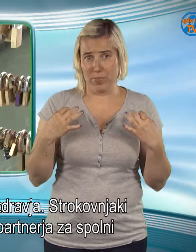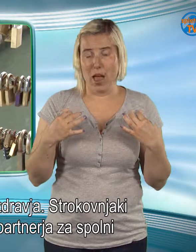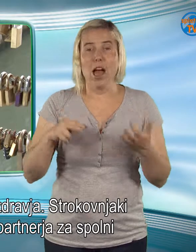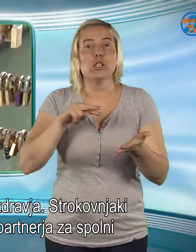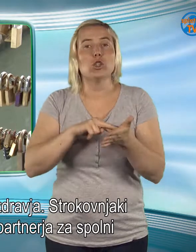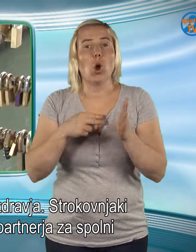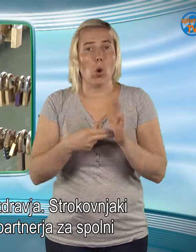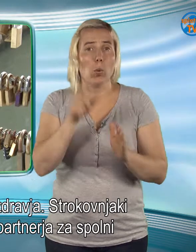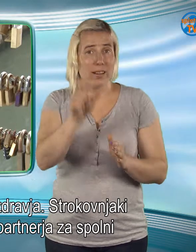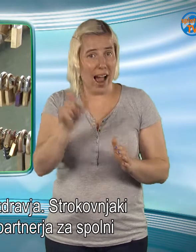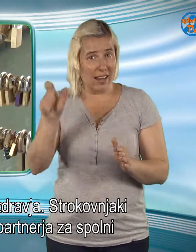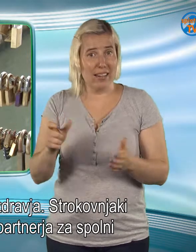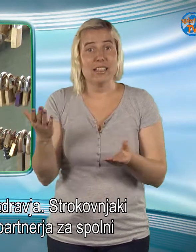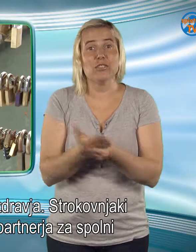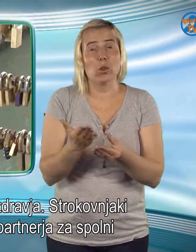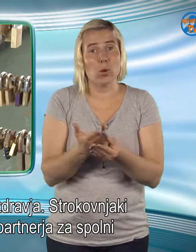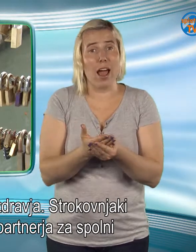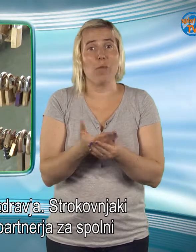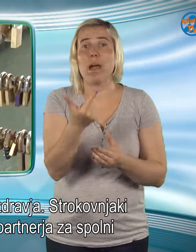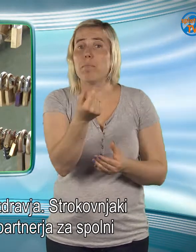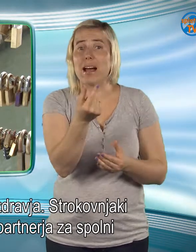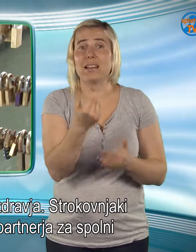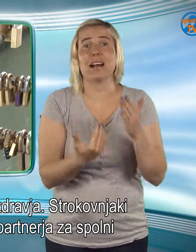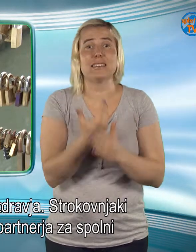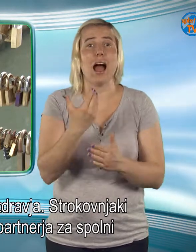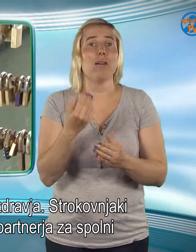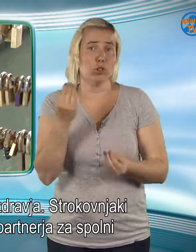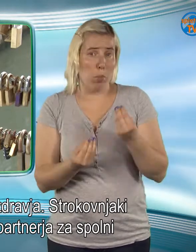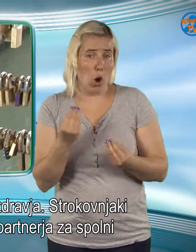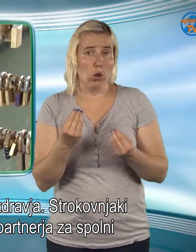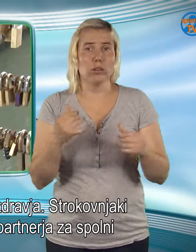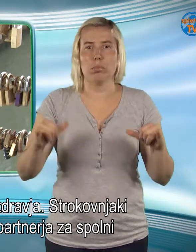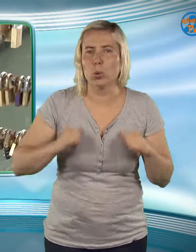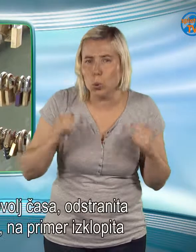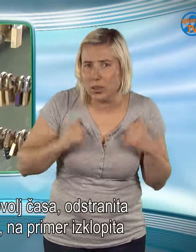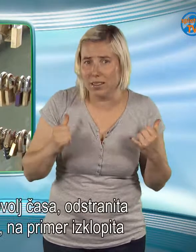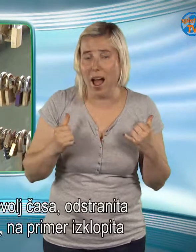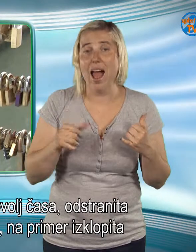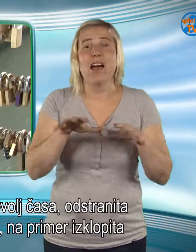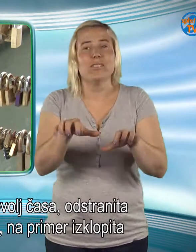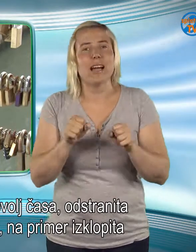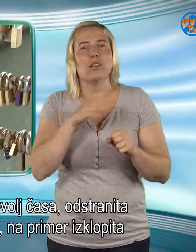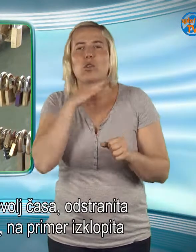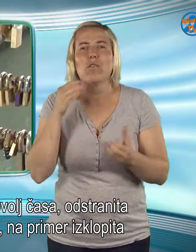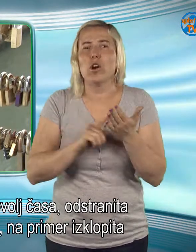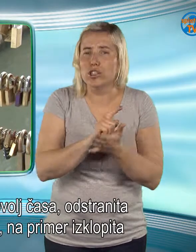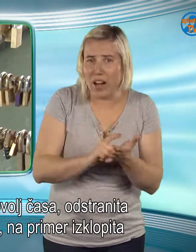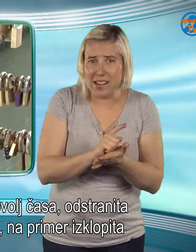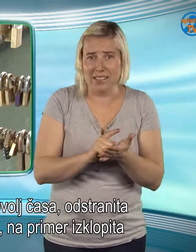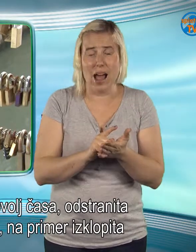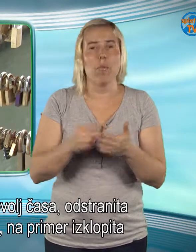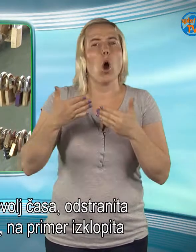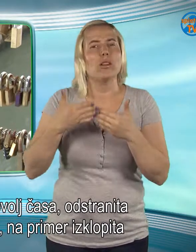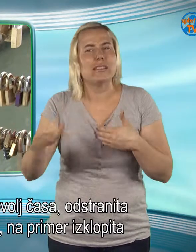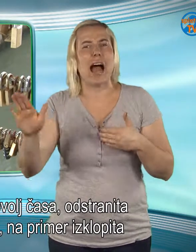zdravja. Strokovnjaki svetujejo, da si partnerja za spolni odnos vzameta dovolj časa,